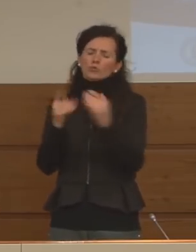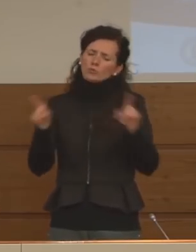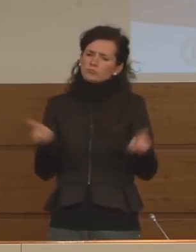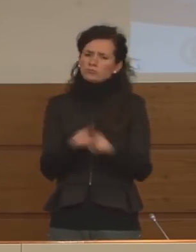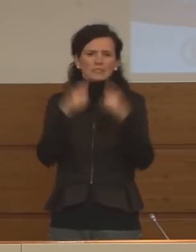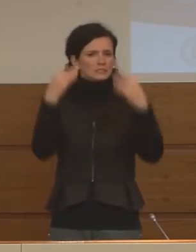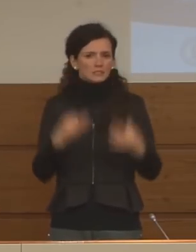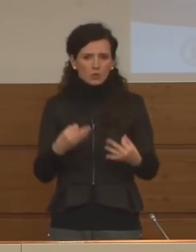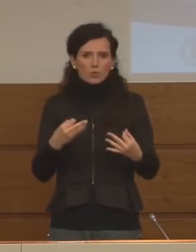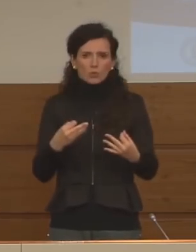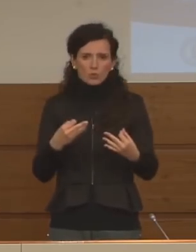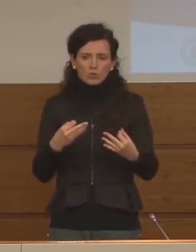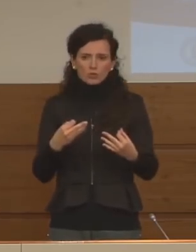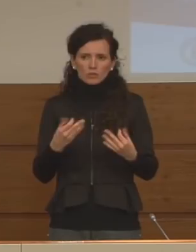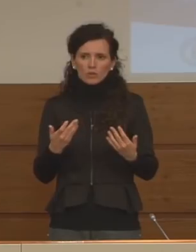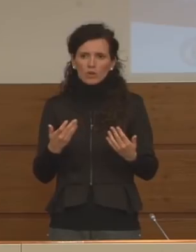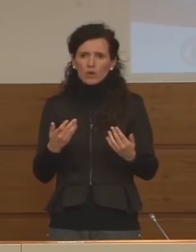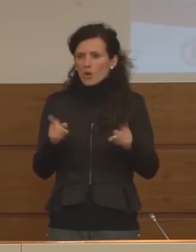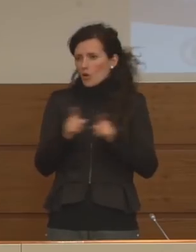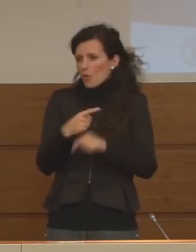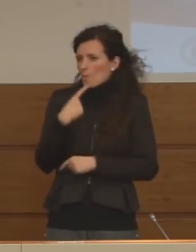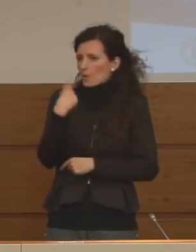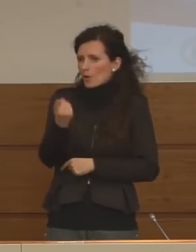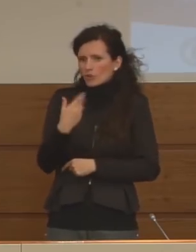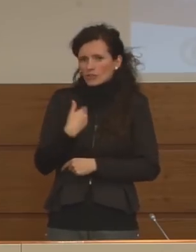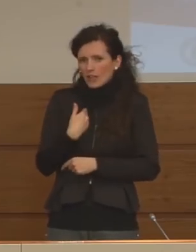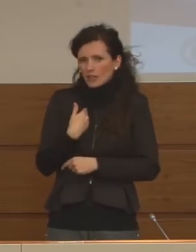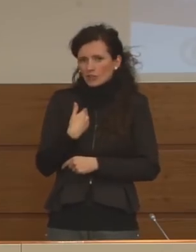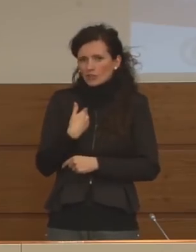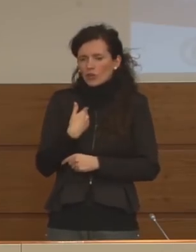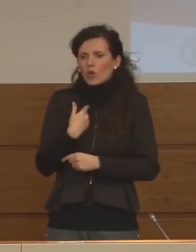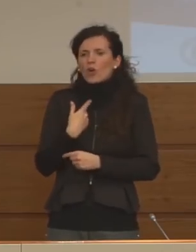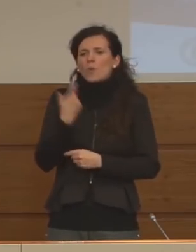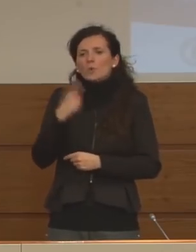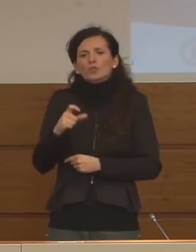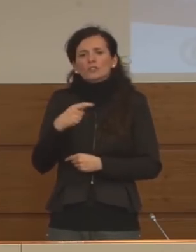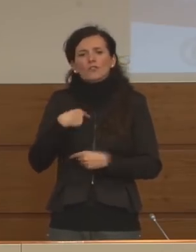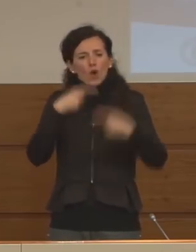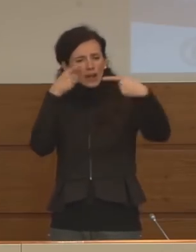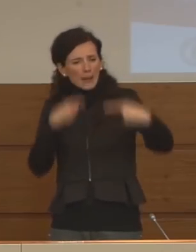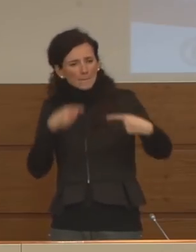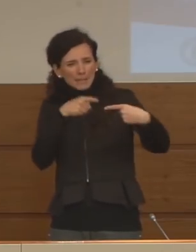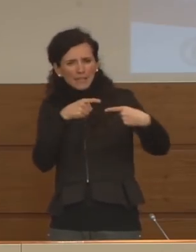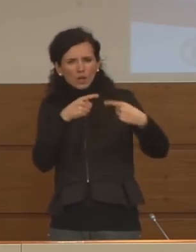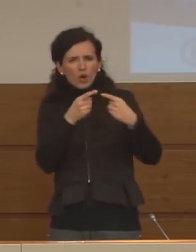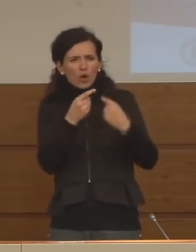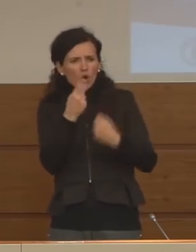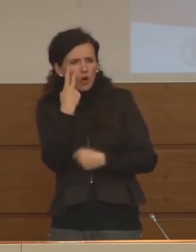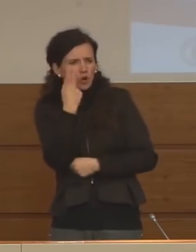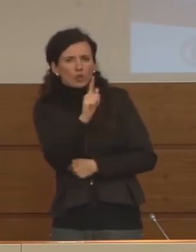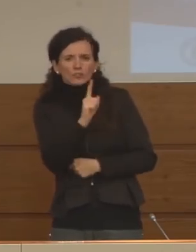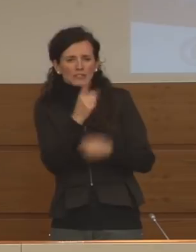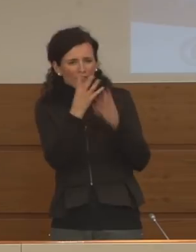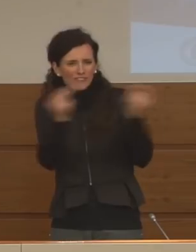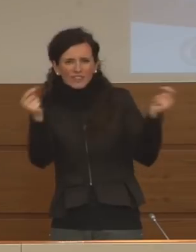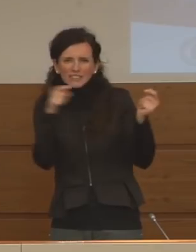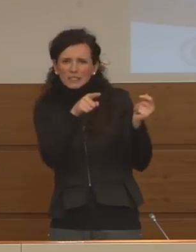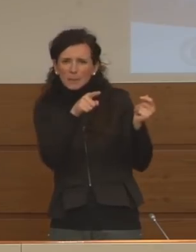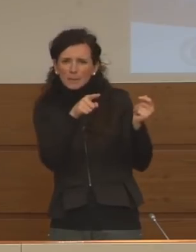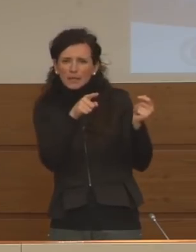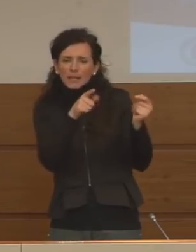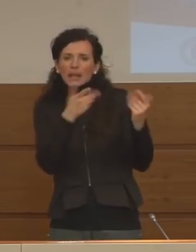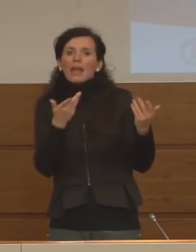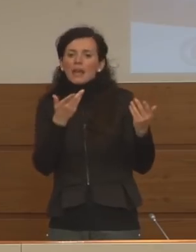che ho provato a descriverle si combatte un nemico invisibile e si cerca diciamo